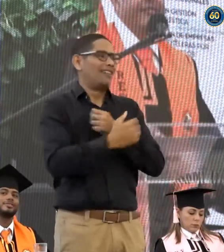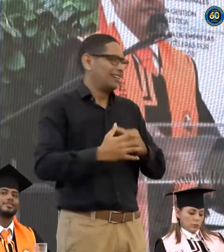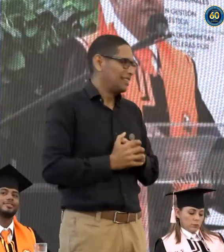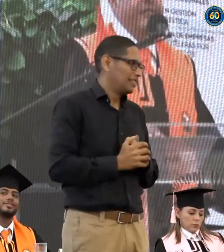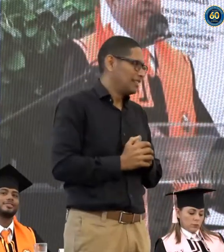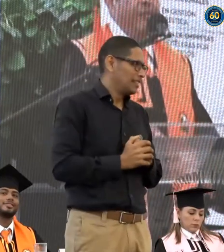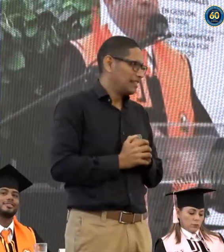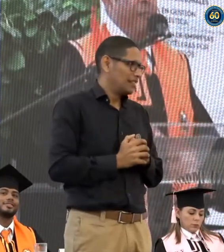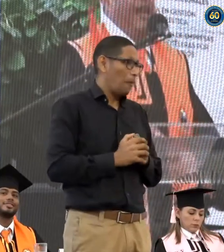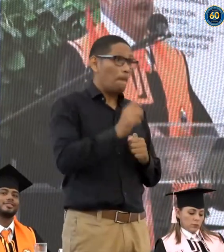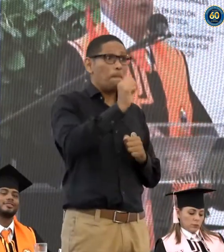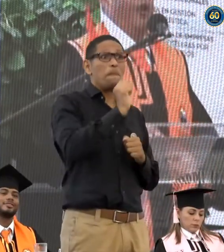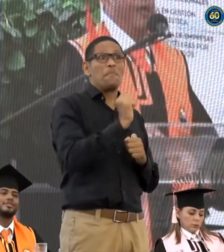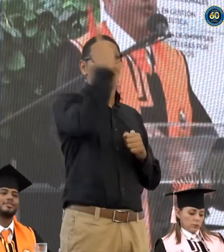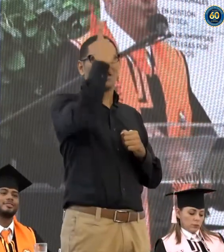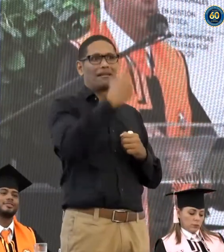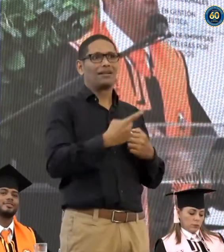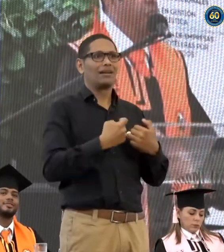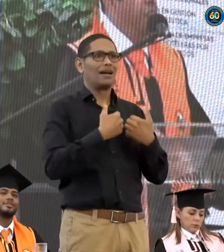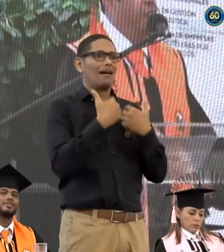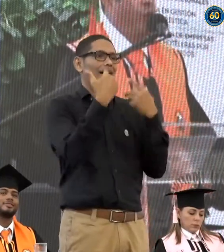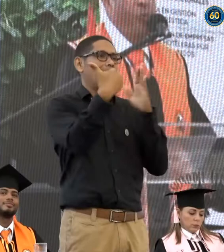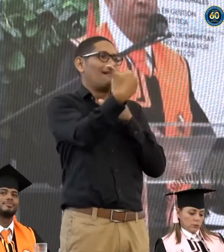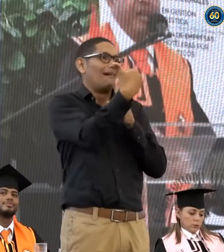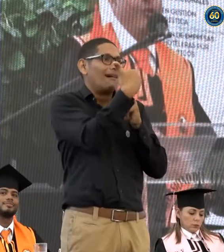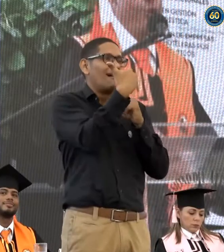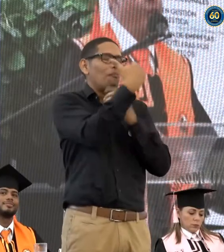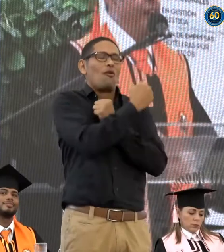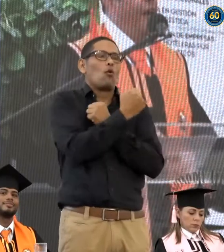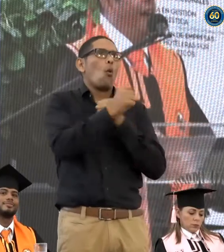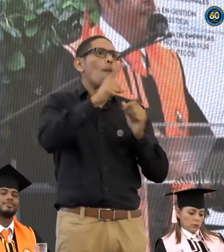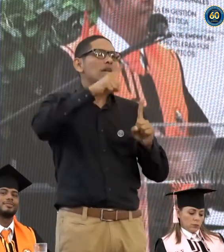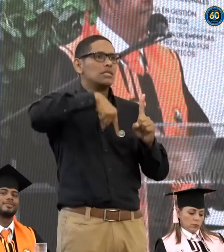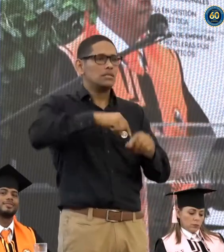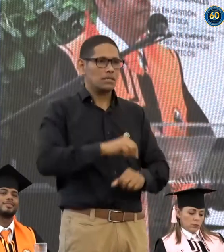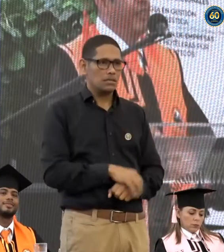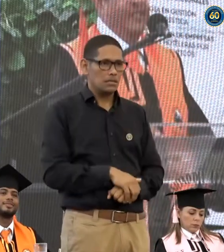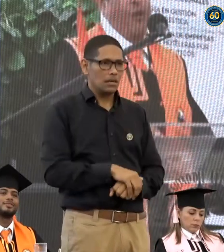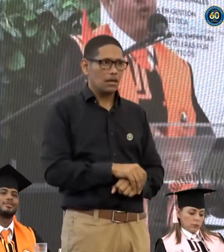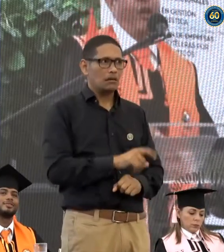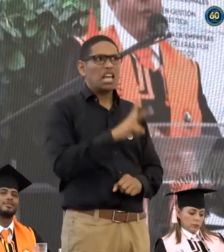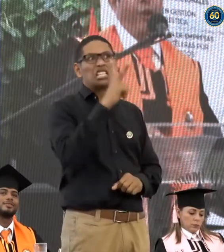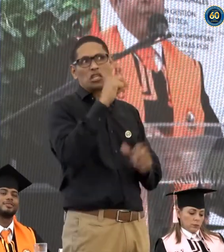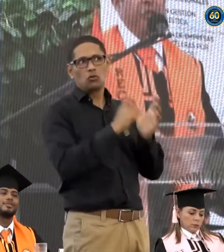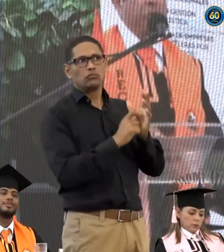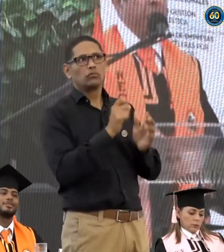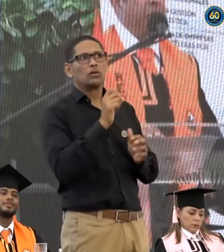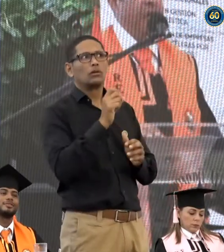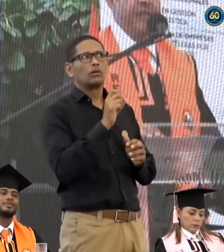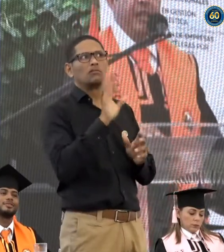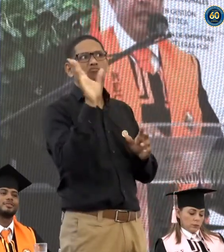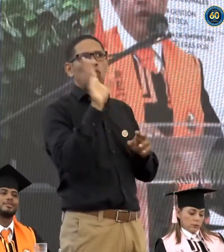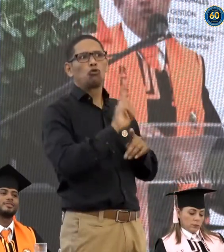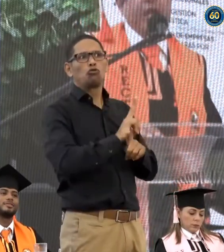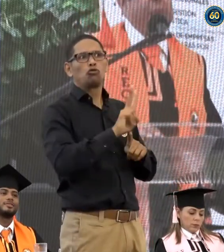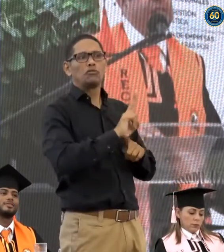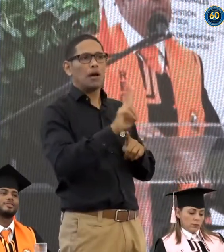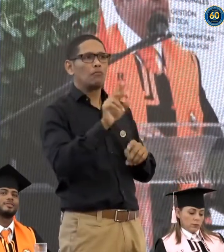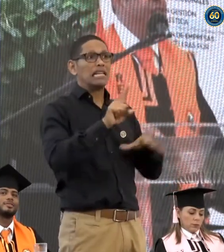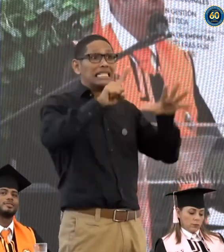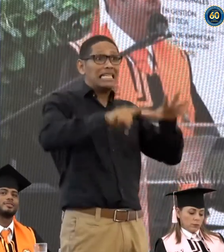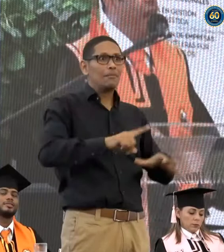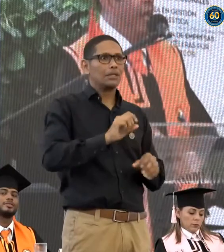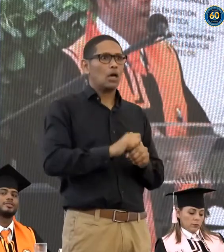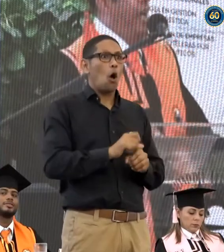primera enamoramiento un mes duró la traga segundo enamoramiento 15 días o seis meses la